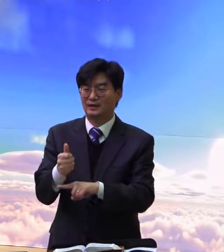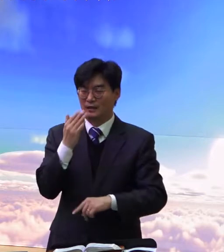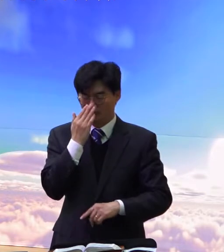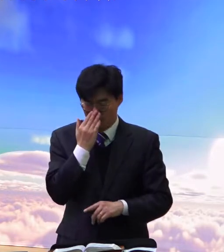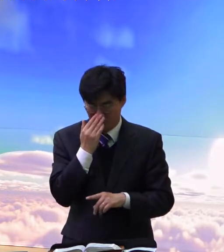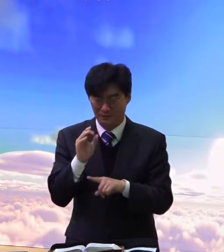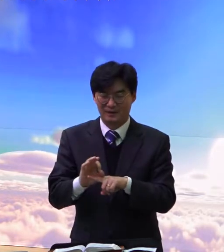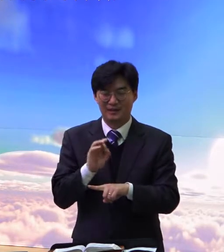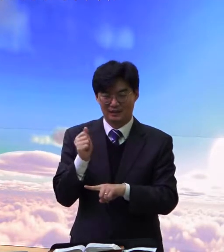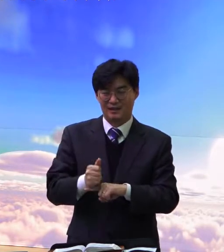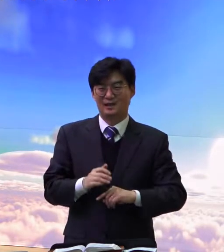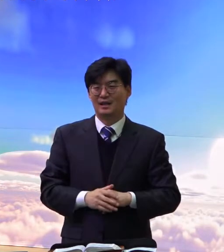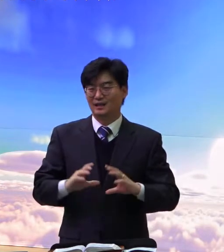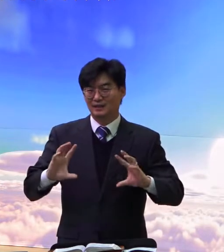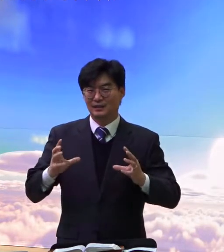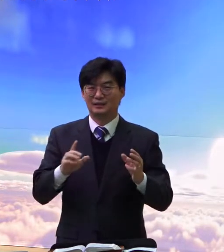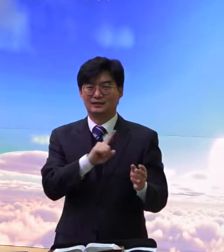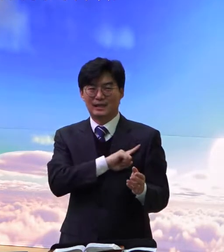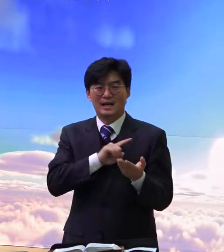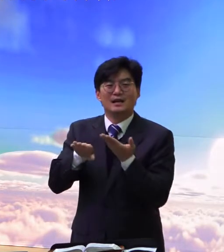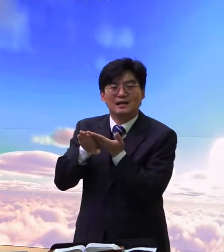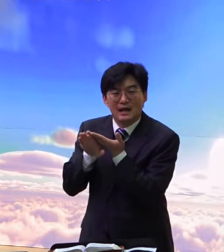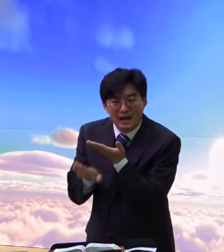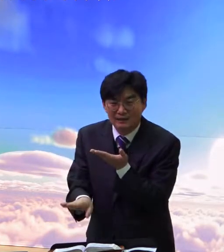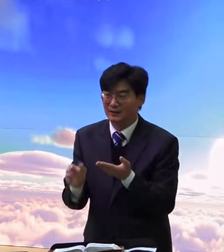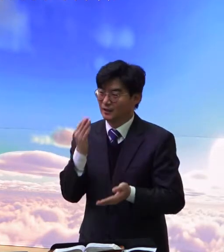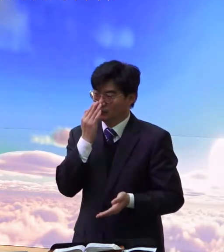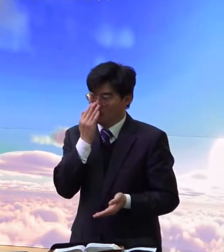세상에서 가장 낮은 자리, 그 바닥의 자리에 오신